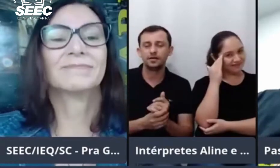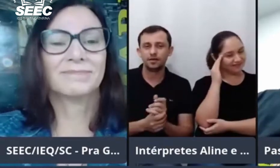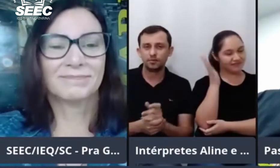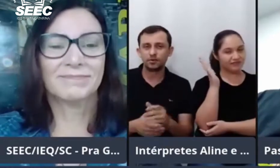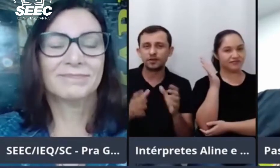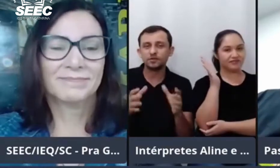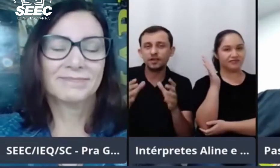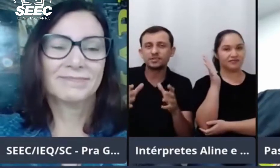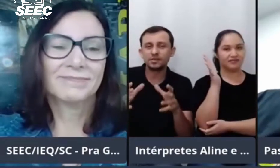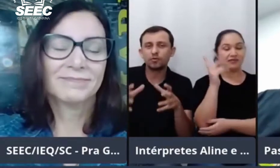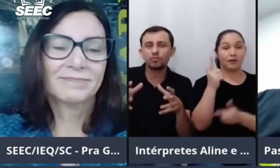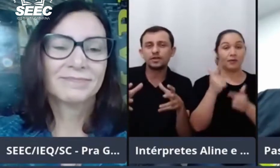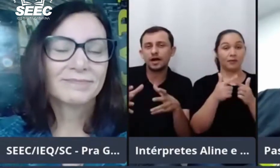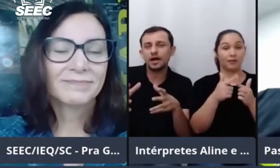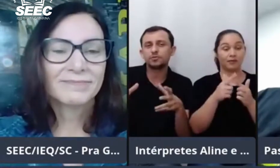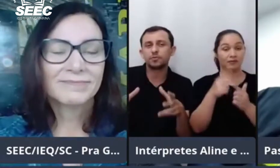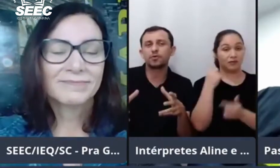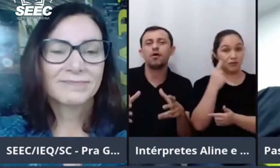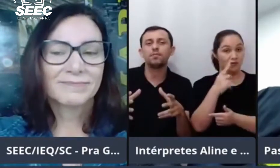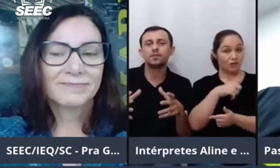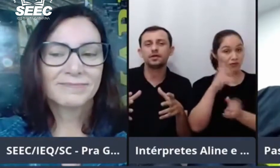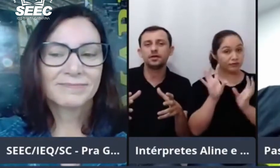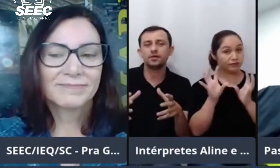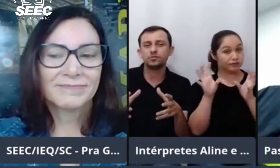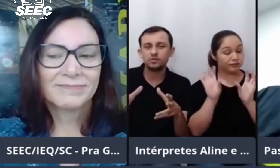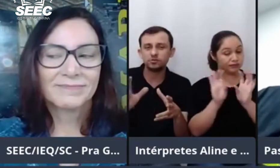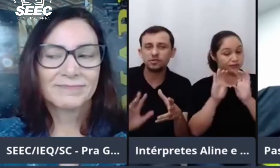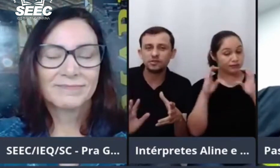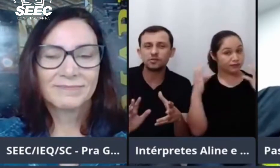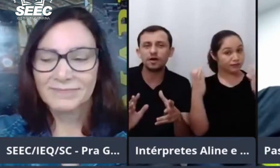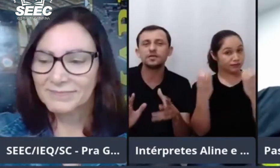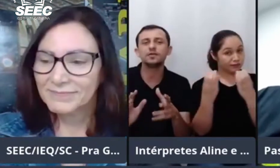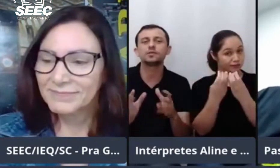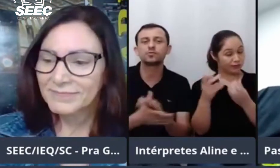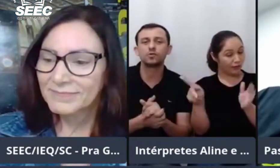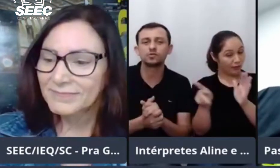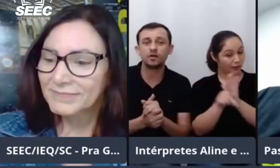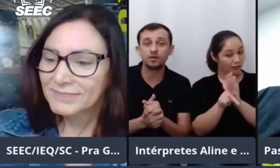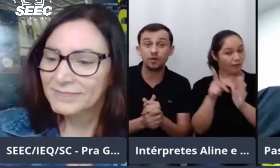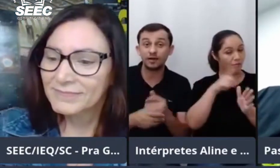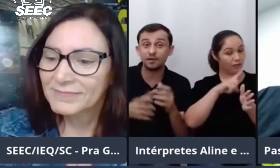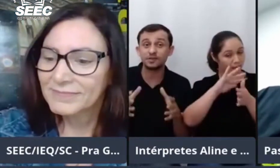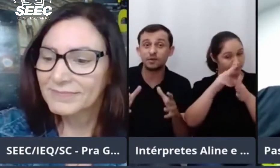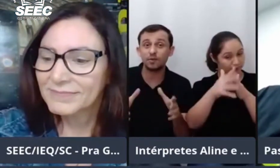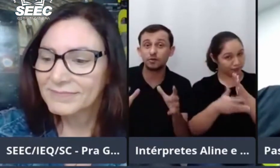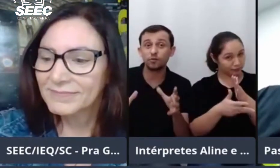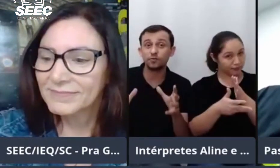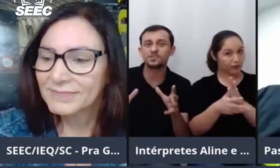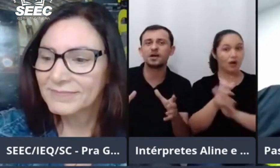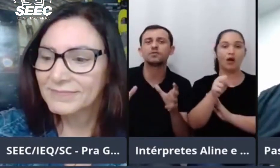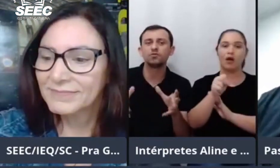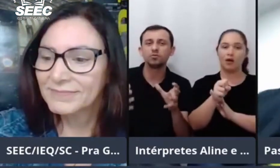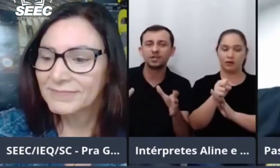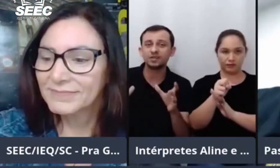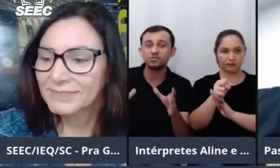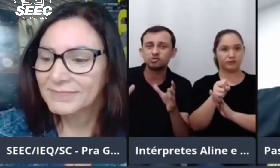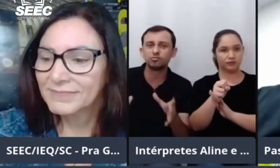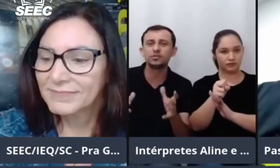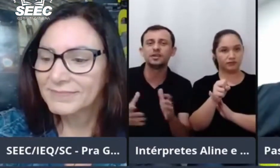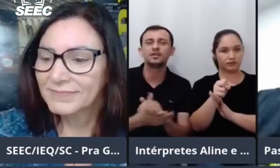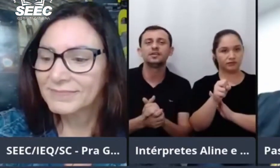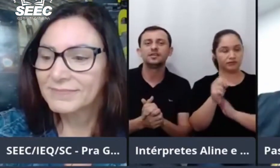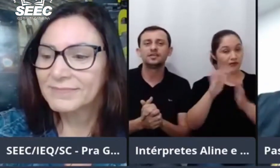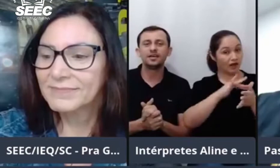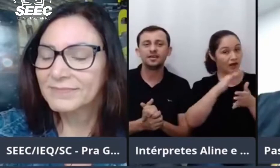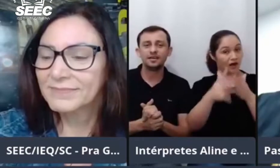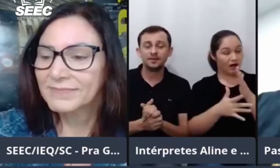né? Eles têm uma comunidade própria, né? Onde eles utilizam a Libras como a sua língua. A Libras é uma língua oficial da comunidade